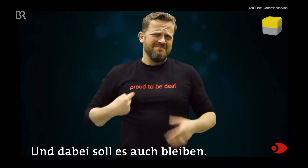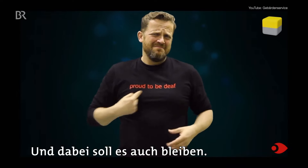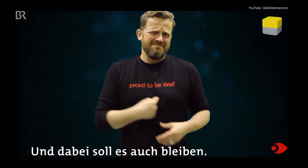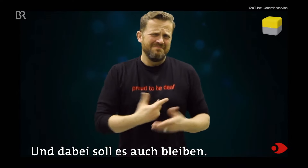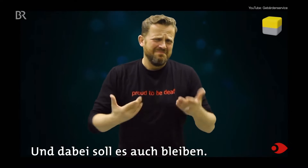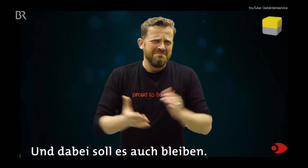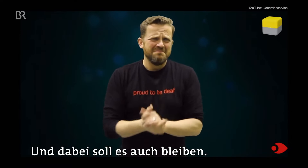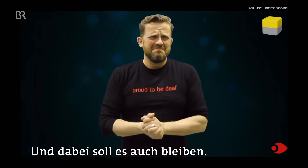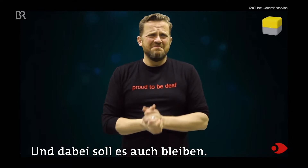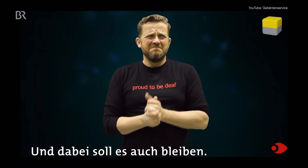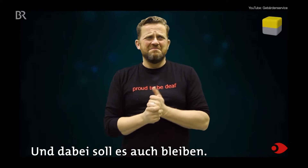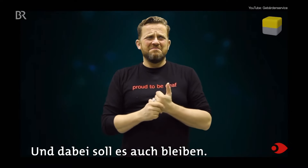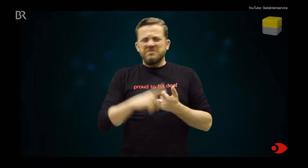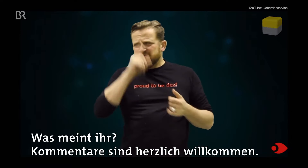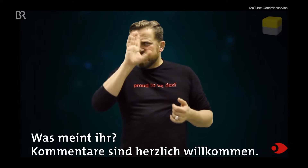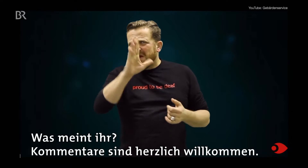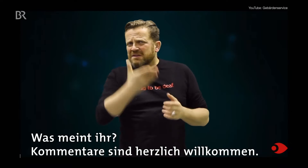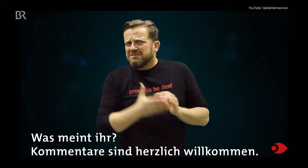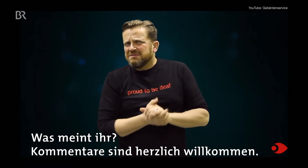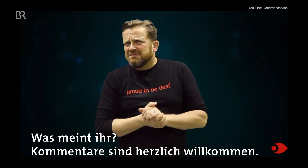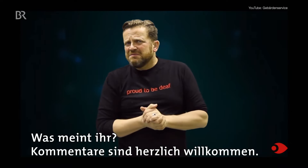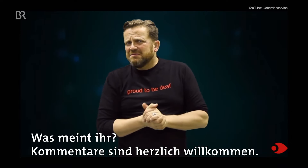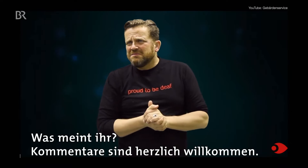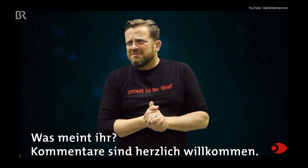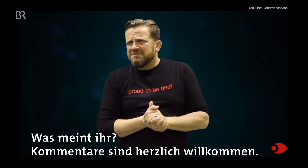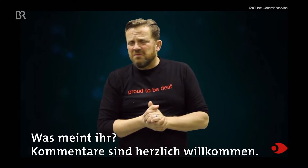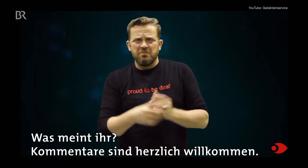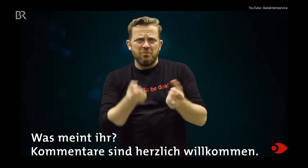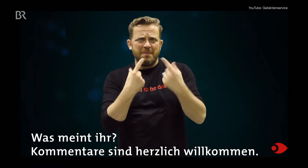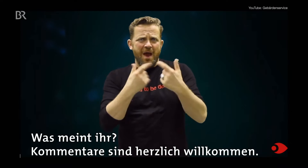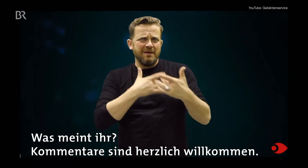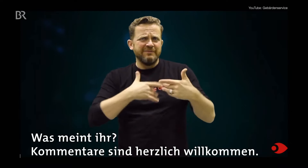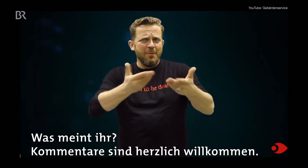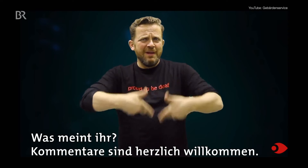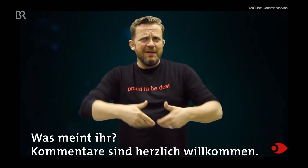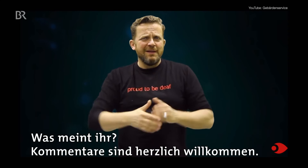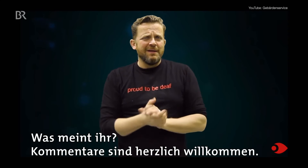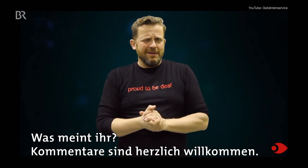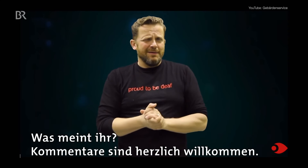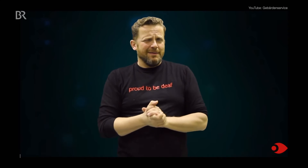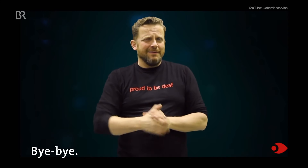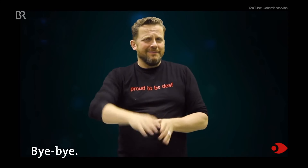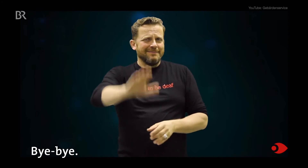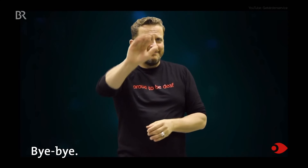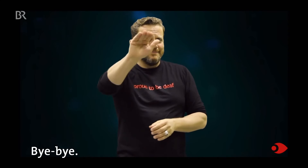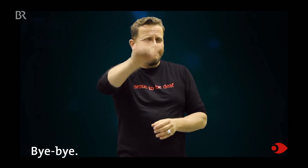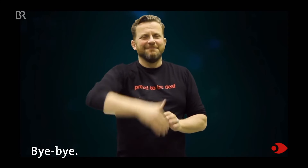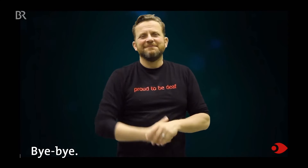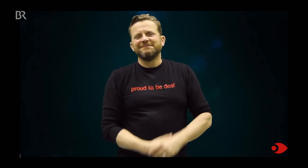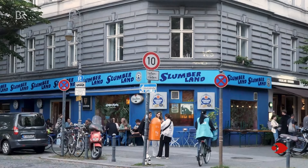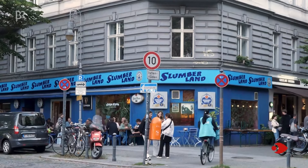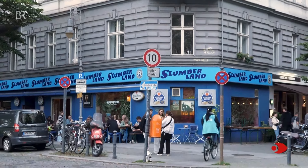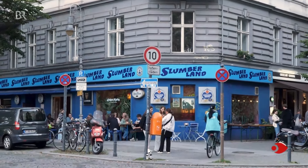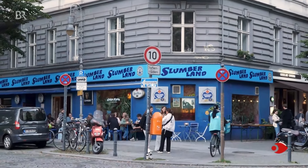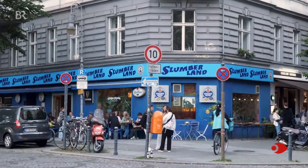es auch bleiben. Was meint ihr? Kommentare sind herzlich willkommen. Bye, bye.